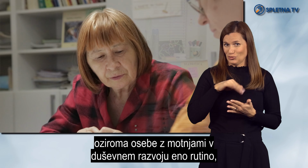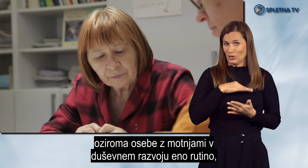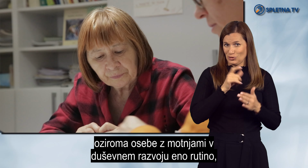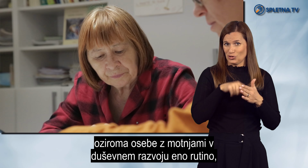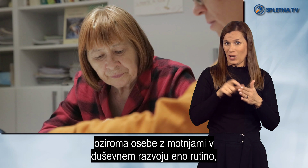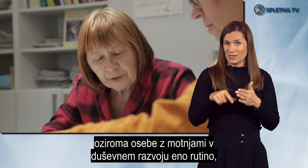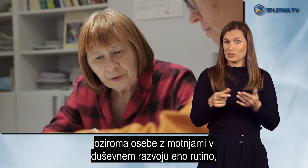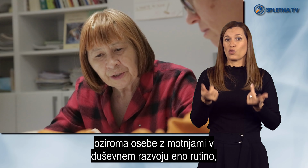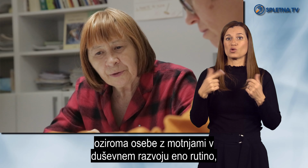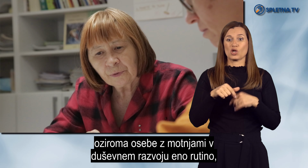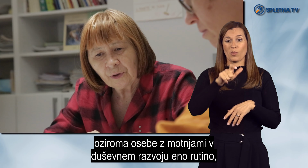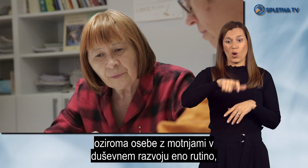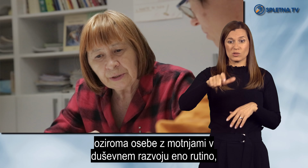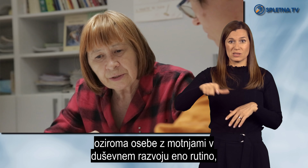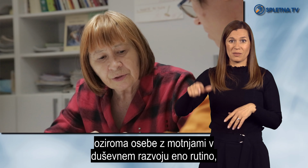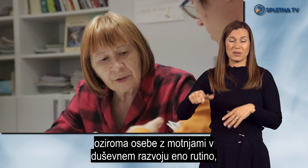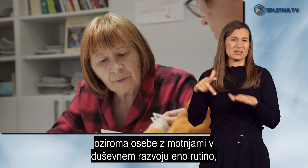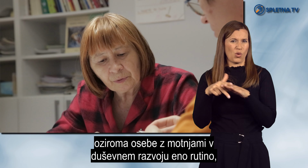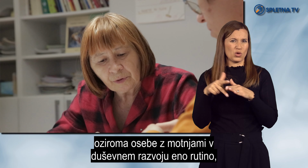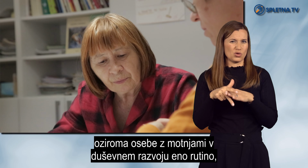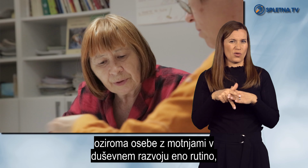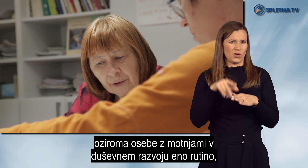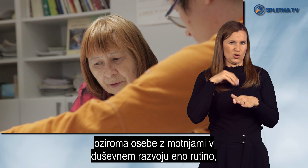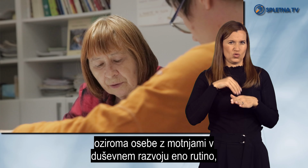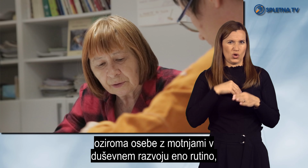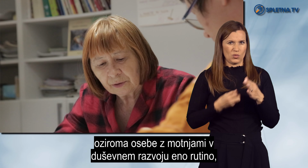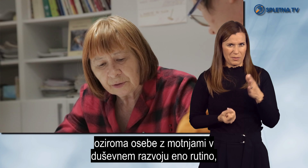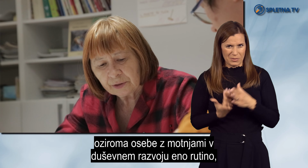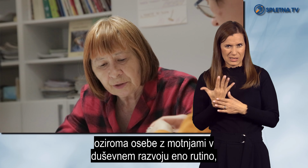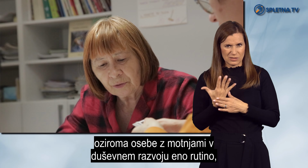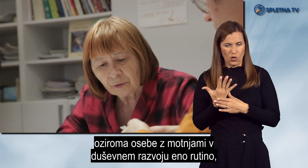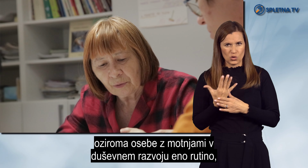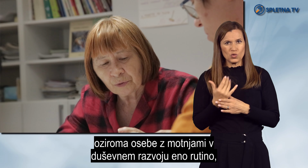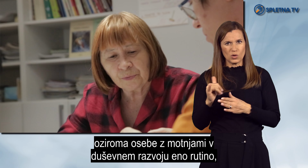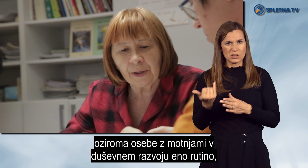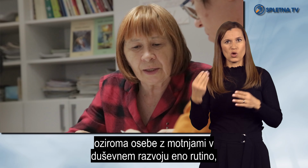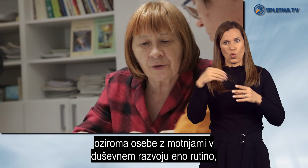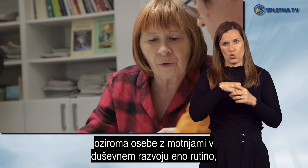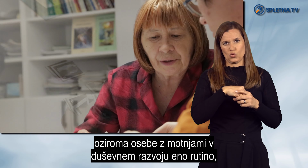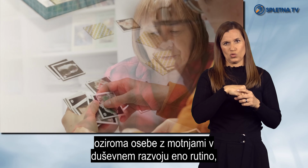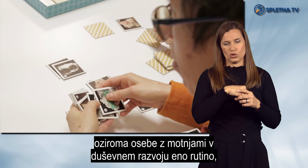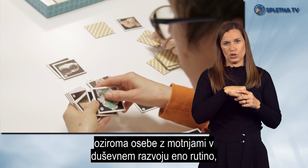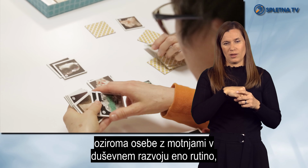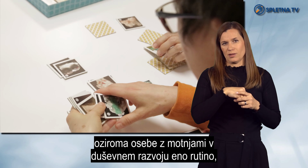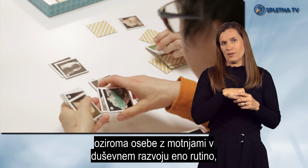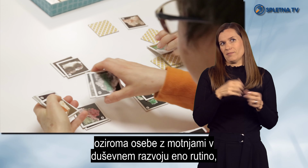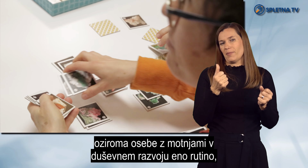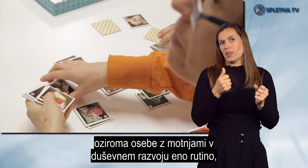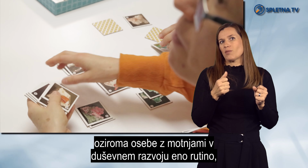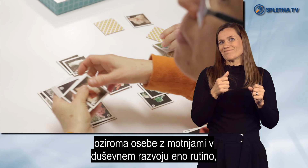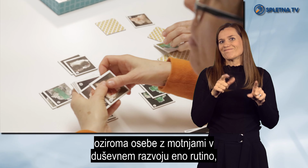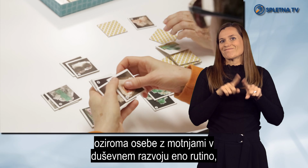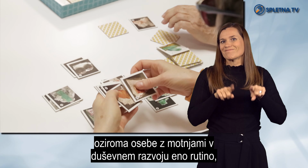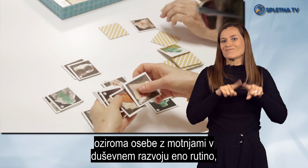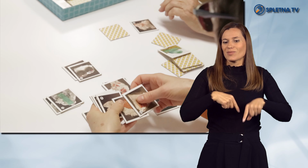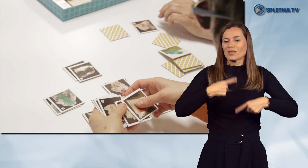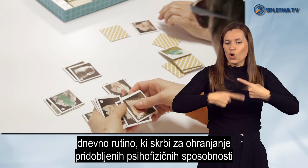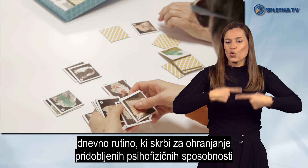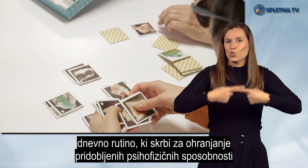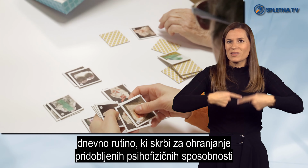članstvu oziroma osebam z motnjami v duševnem razvoju, v kateri so vključeni, eno